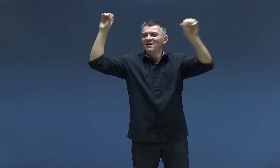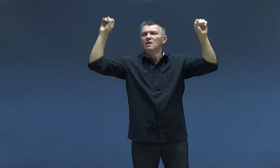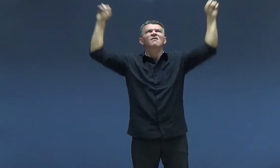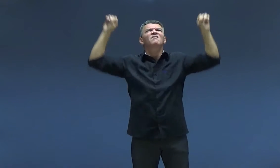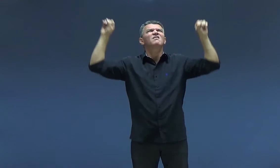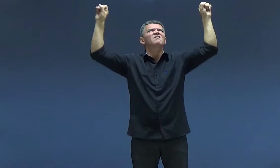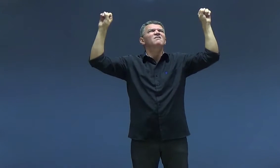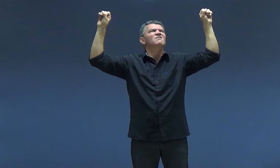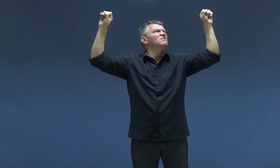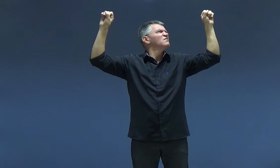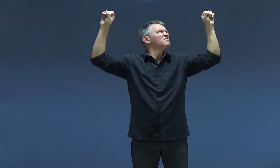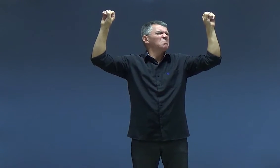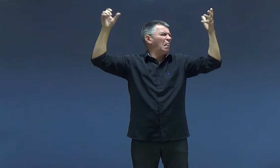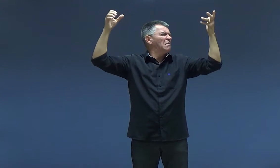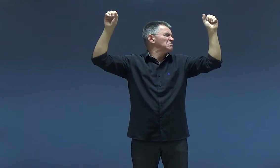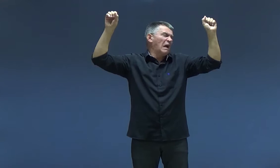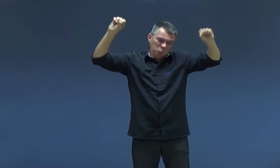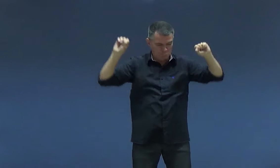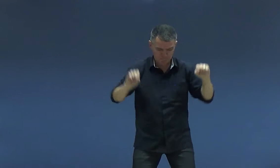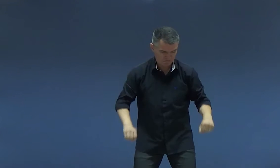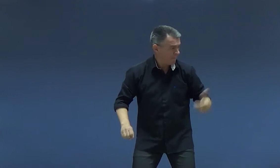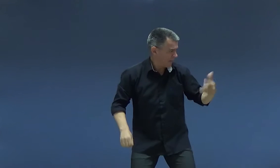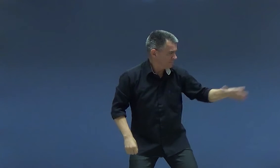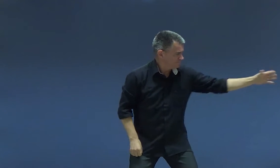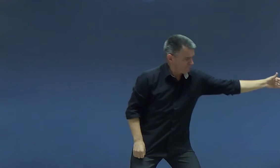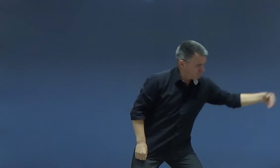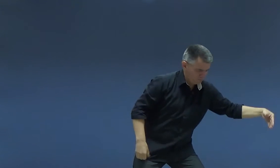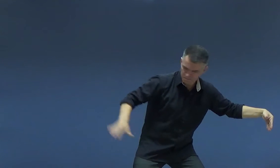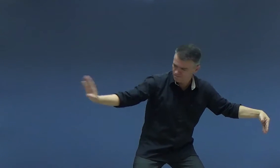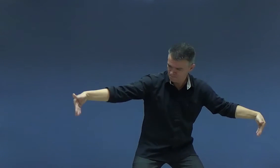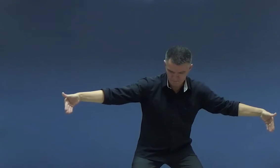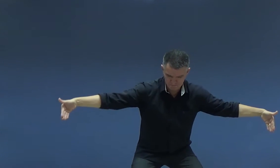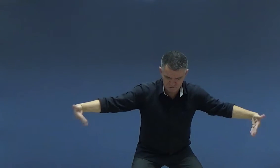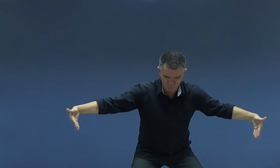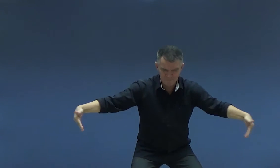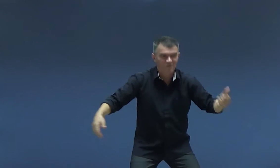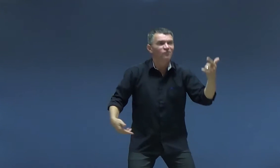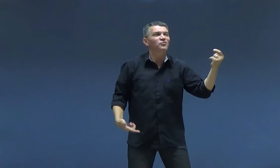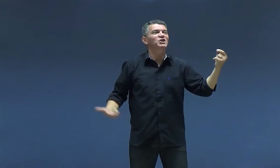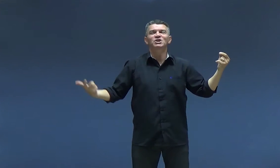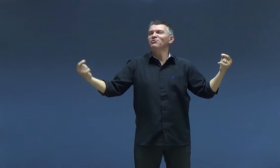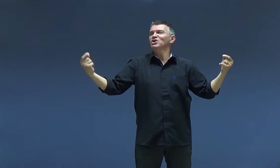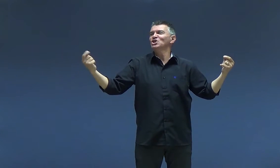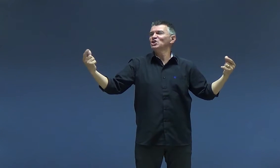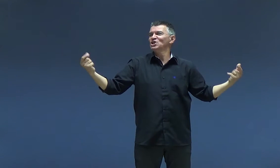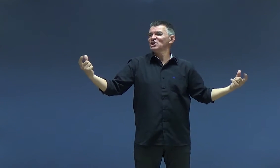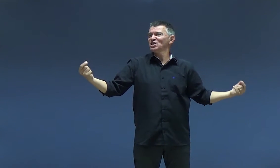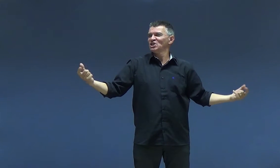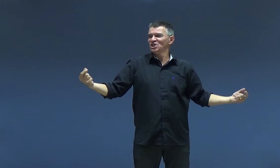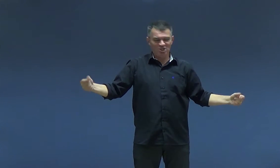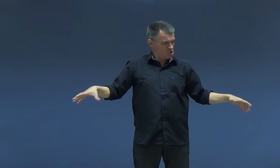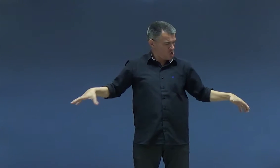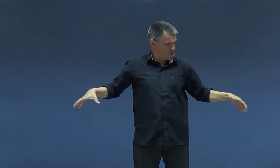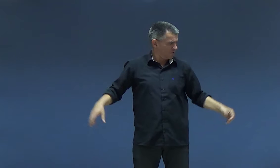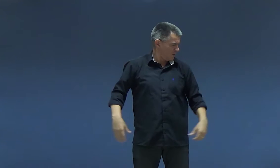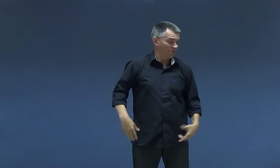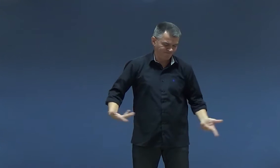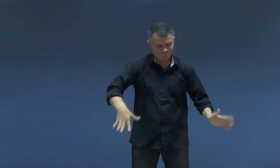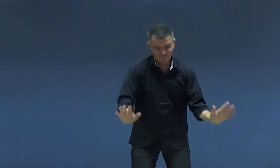acostumou com aquilo, né? Você já criou um certo book, digamos assim. Eles falaram: vou pôr mais um pouquinho. Vou pôr 20 agora. É, vou